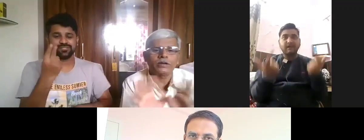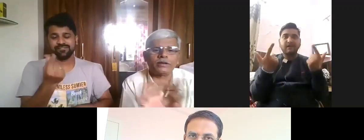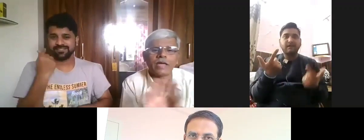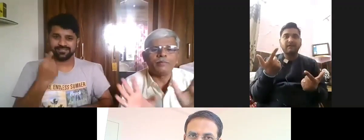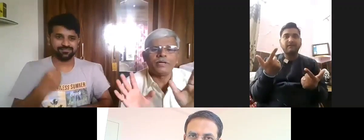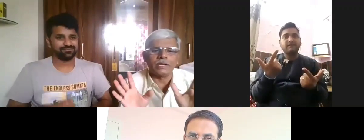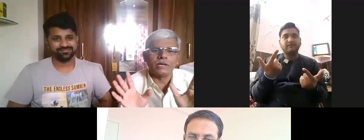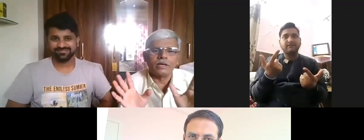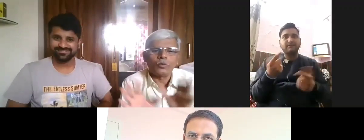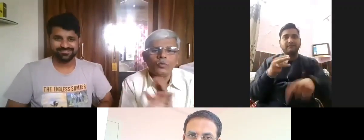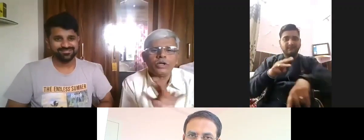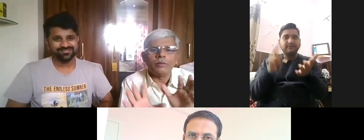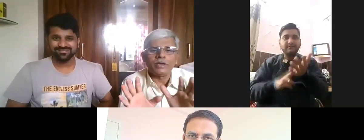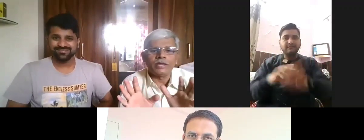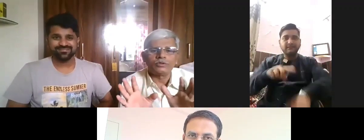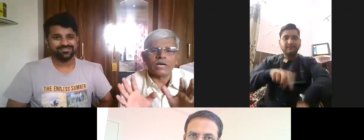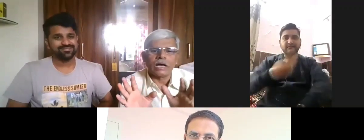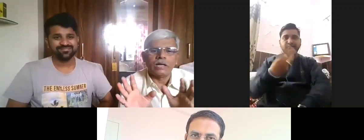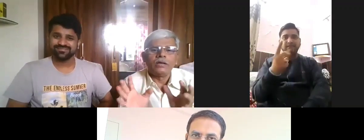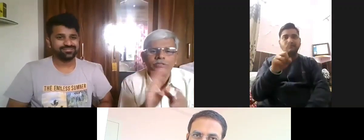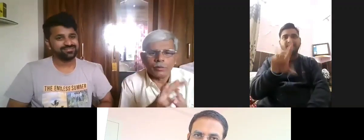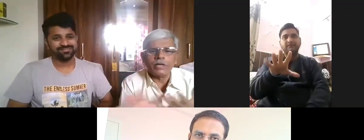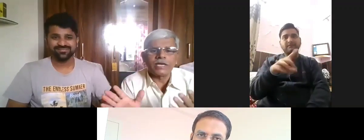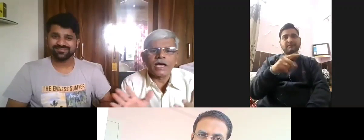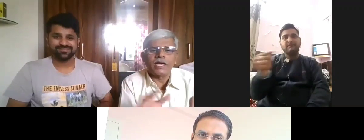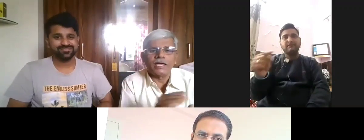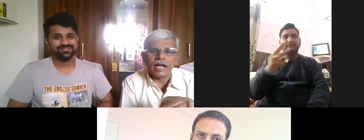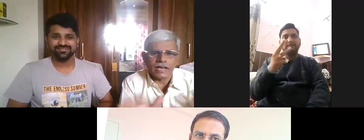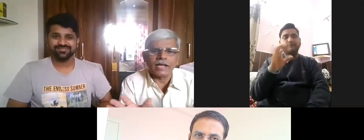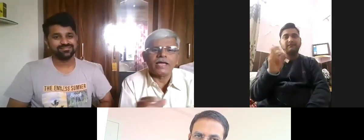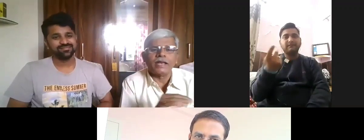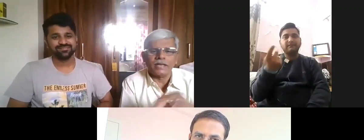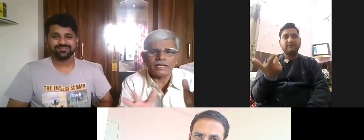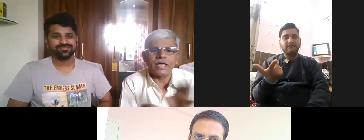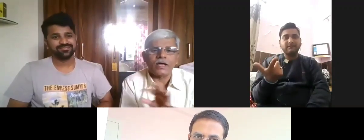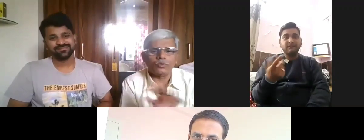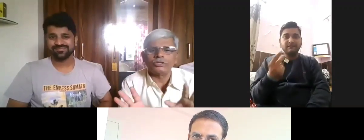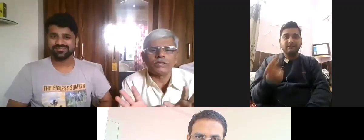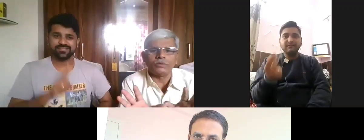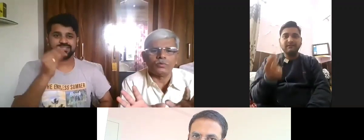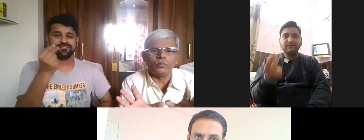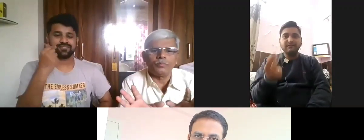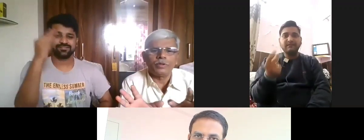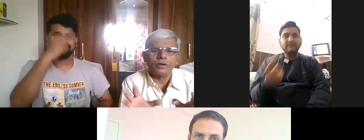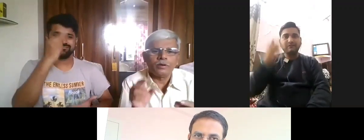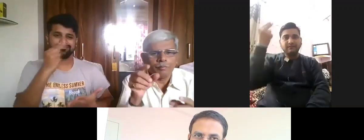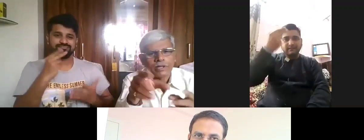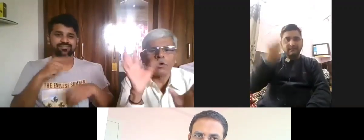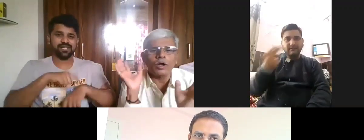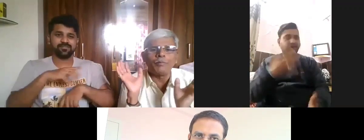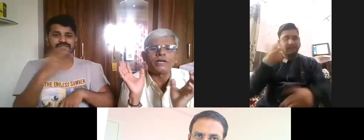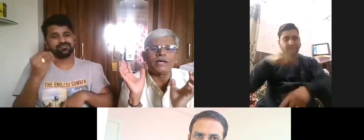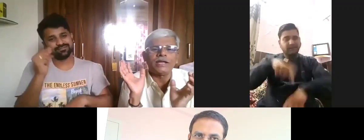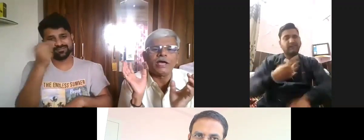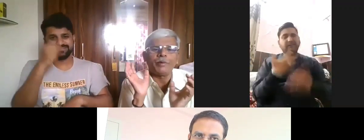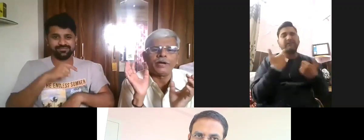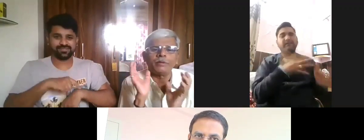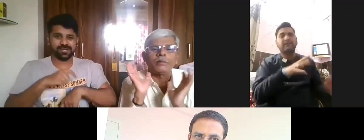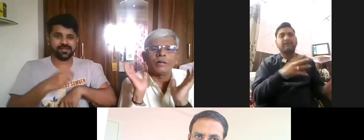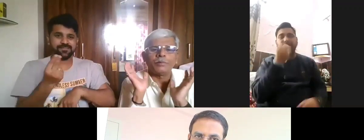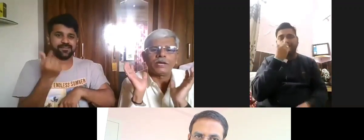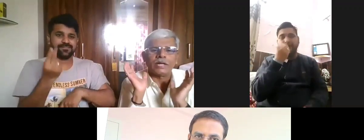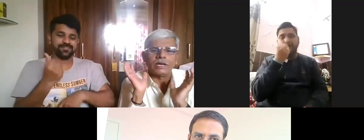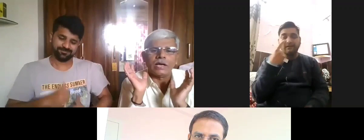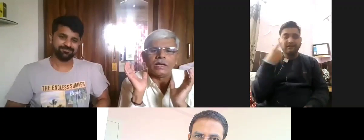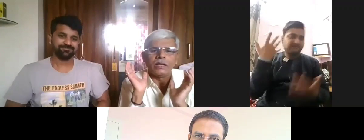उनको कोई टाइम नहीं है, कोई लिमिट नहीं उसका, समय क्या है, खाना खाया नहीं खाया कुछ नहीं, मेरा वो कंप्लीट करना है, पेंडिंग